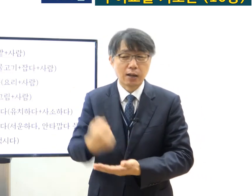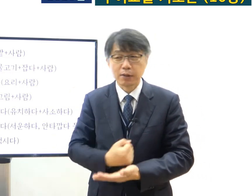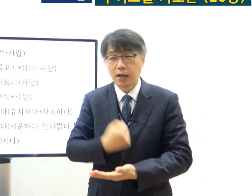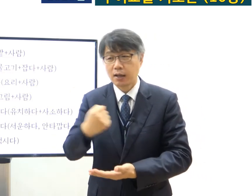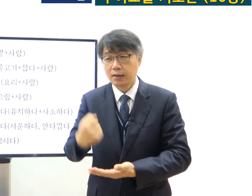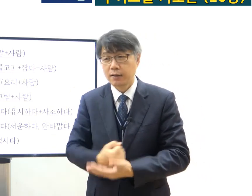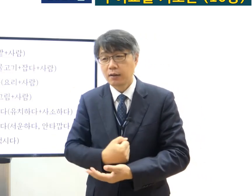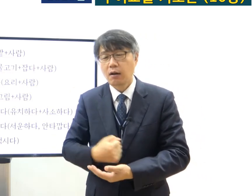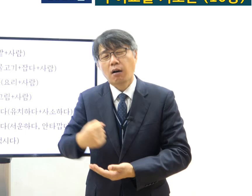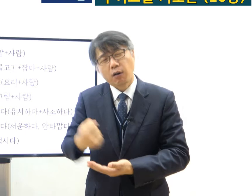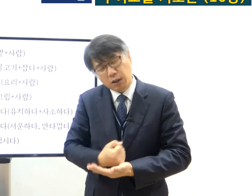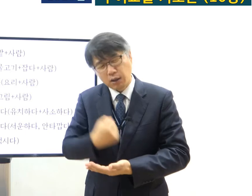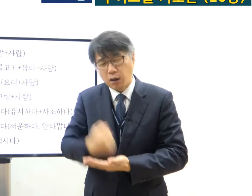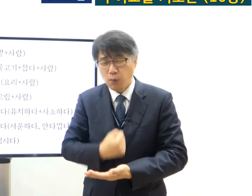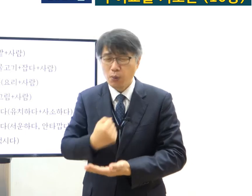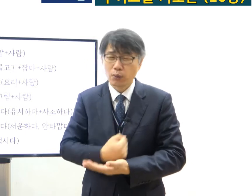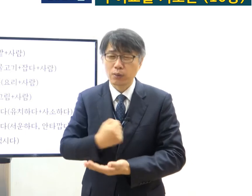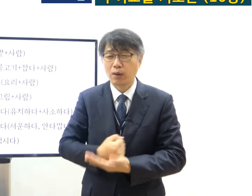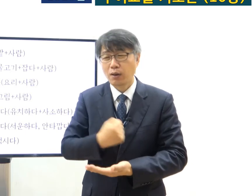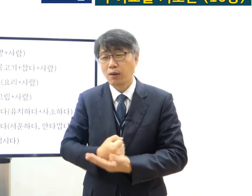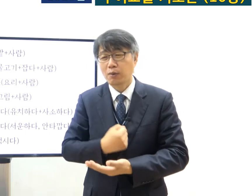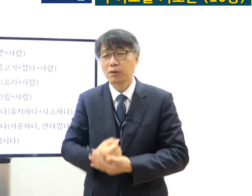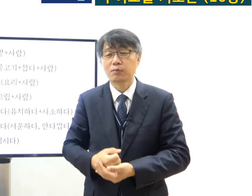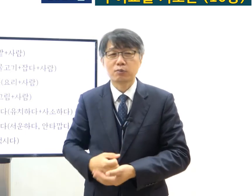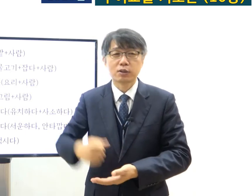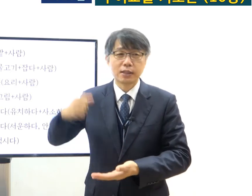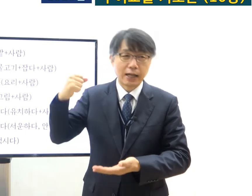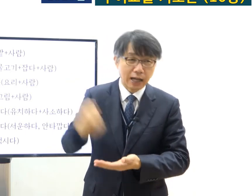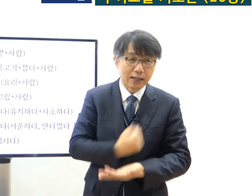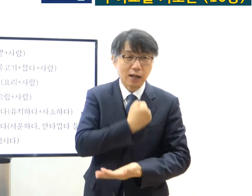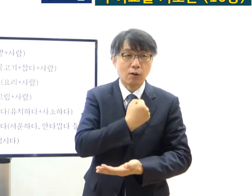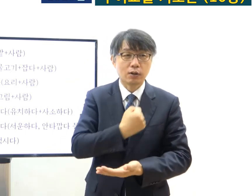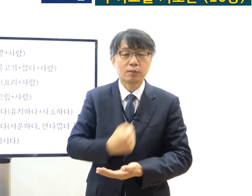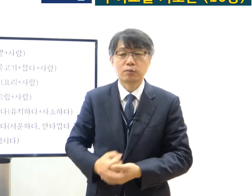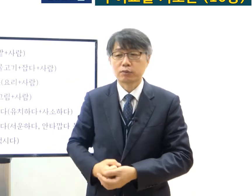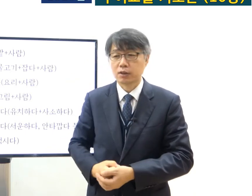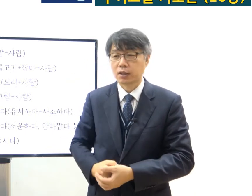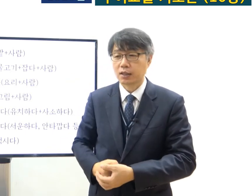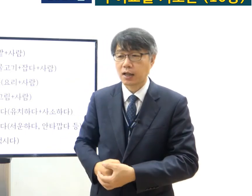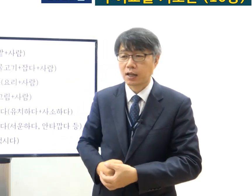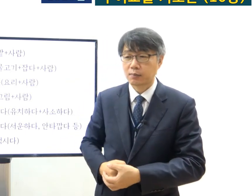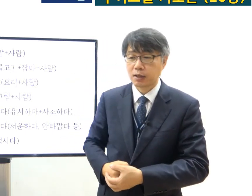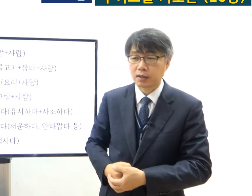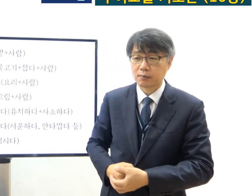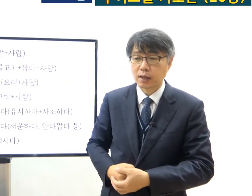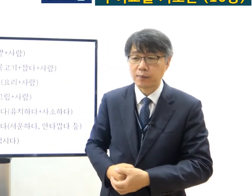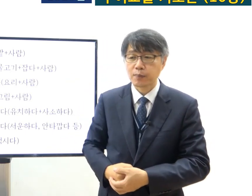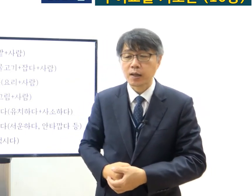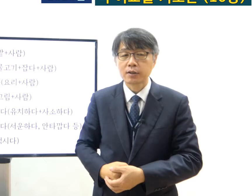안타깝다. 아, 안타까워. 어떻게, 뭐 이런 부분들. 안타까워. 이런 부분들 이렇게 생각하시면 되겠습니다.